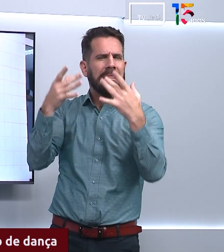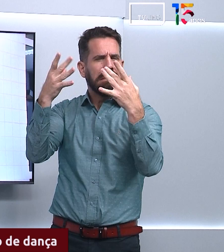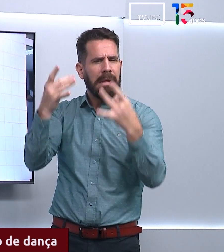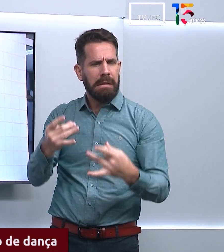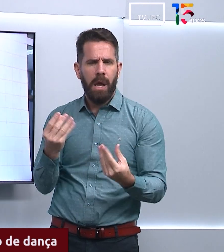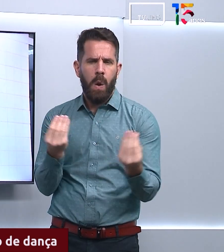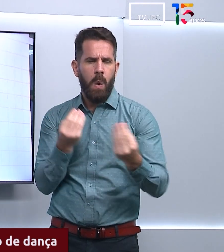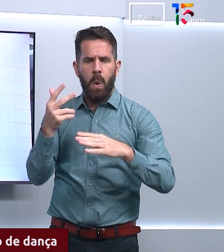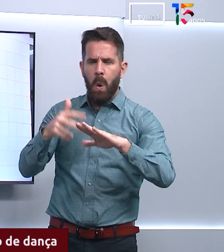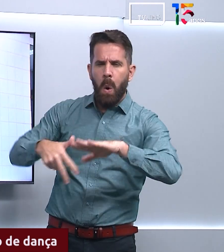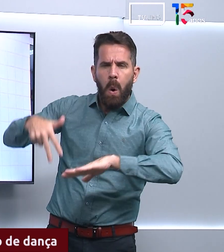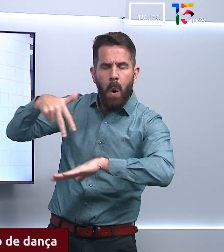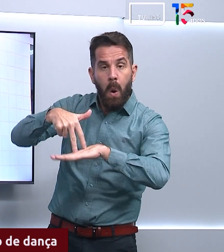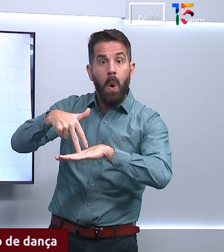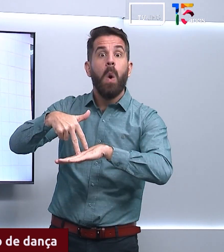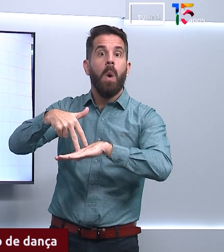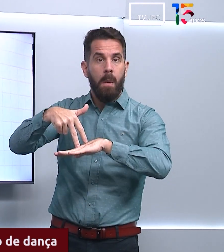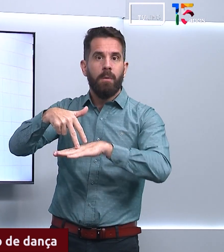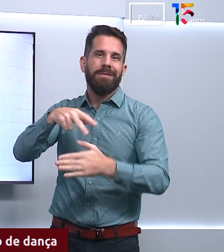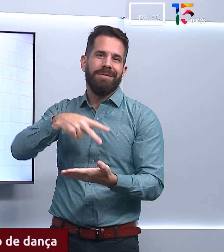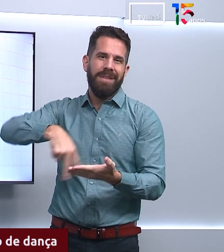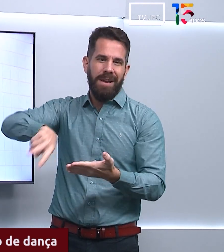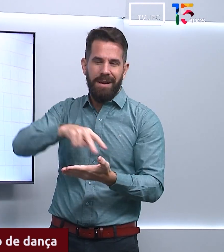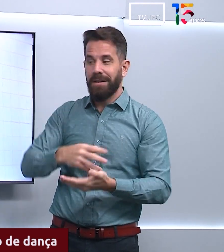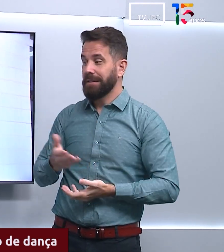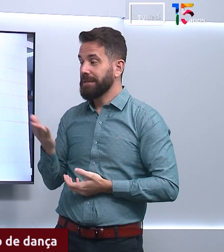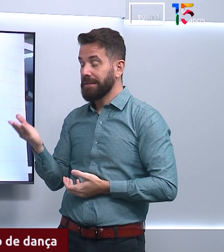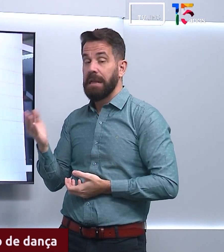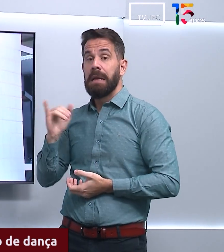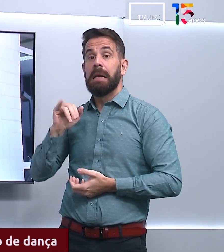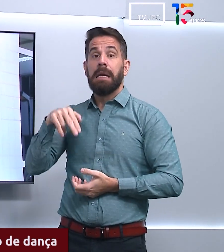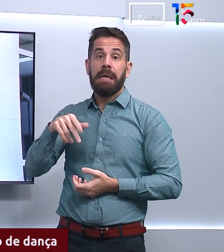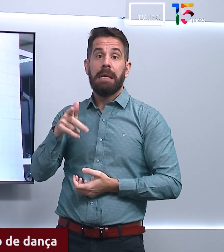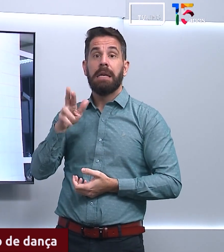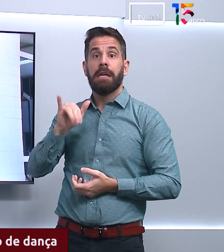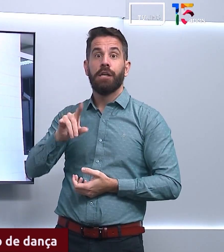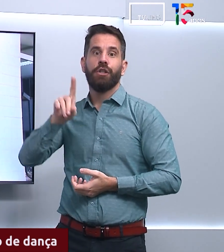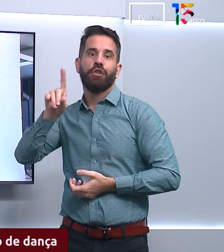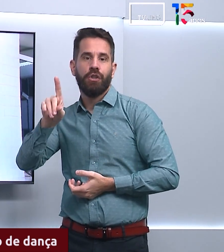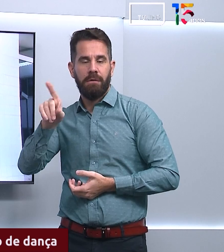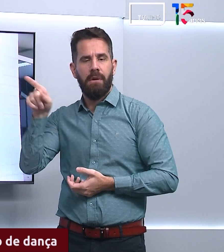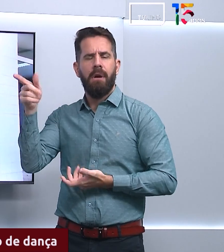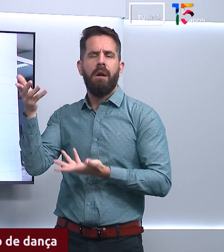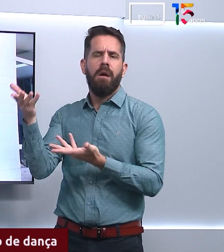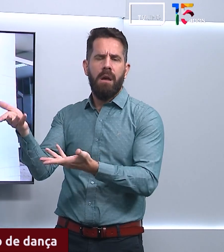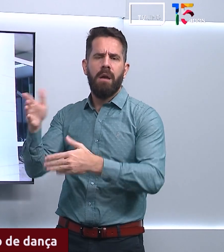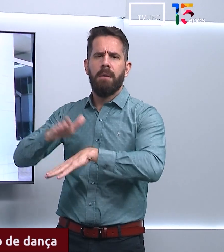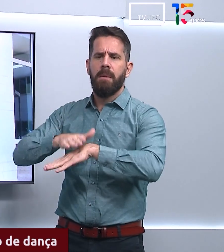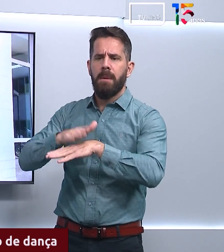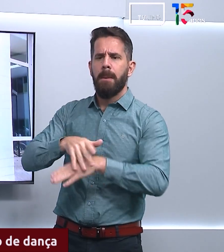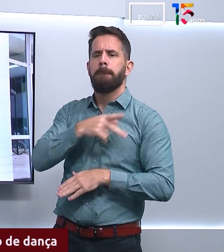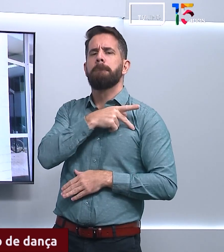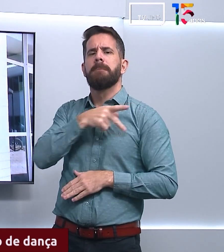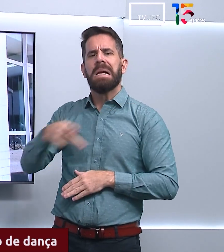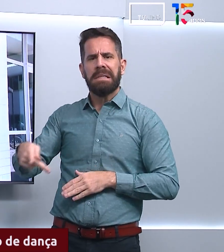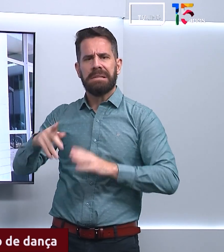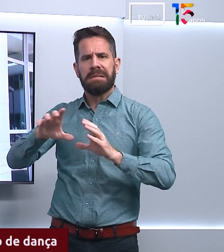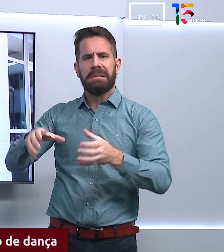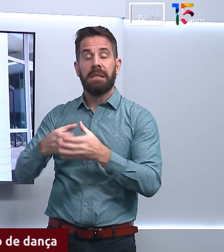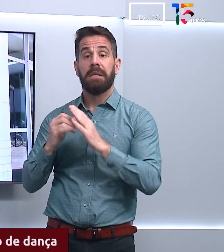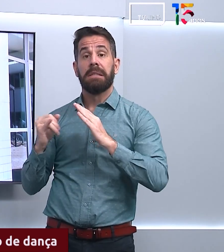sobre o espetáculo pressa é a Ingrid Costa que tá aqui com a gente ela é Presidente do Instituto